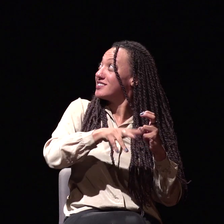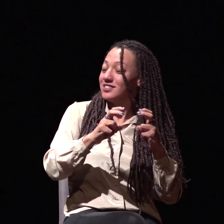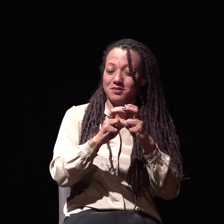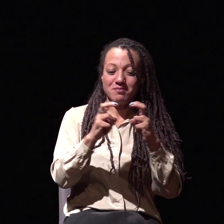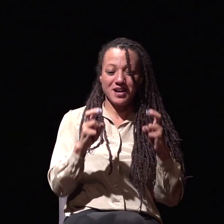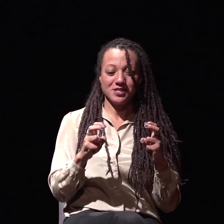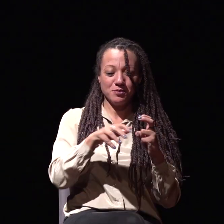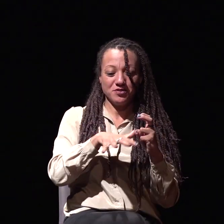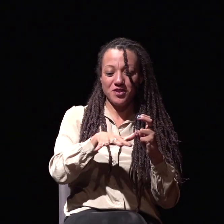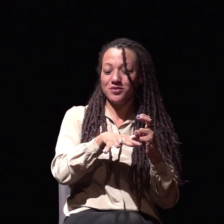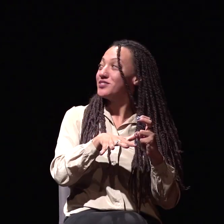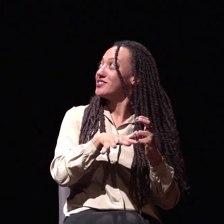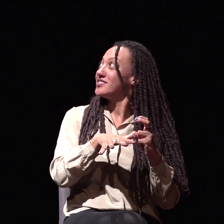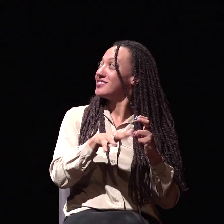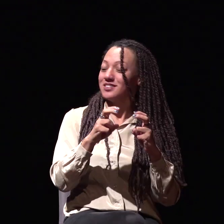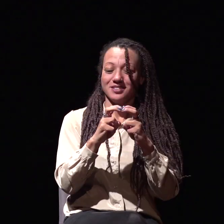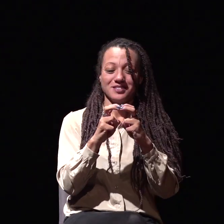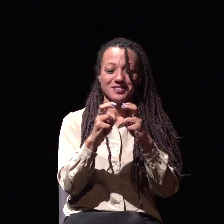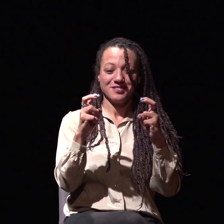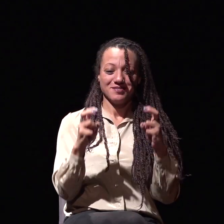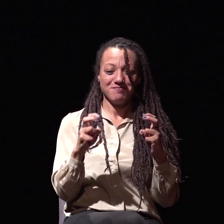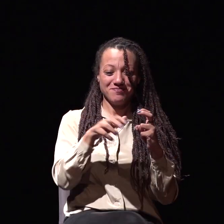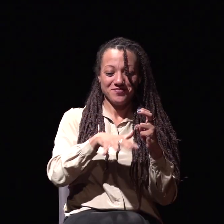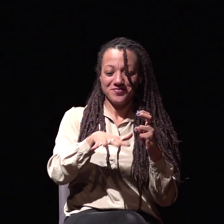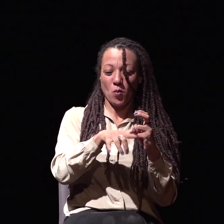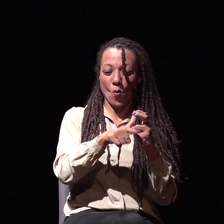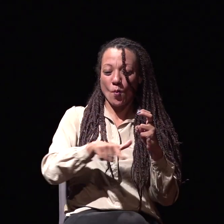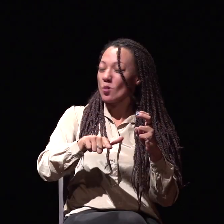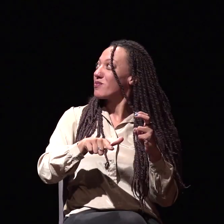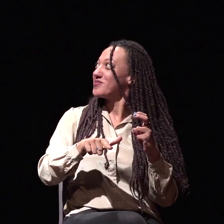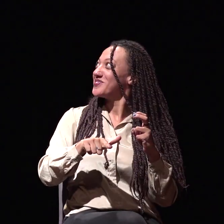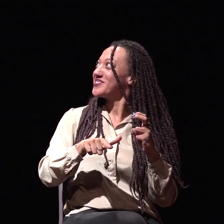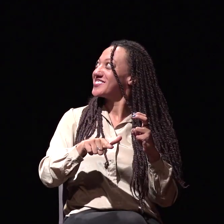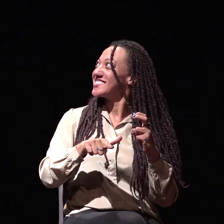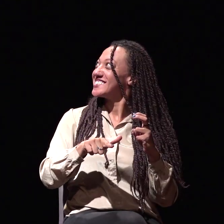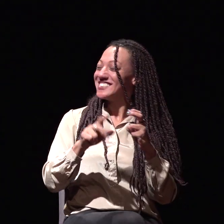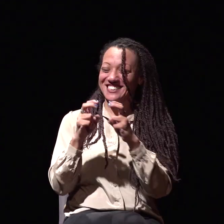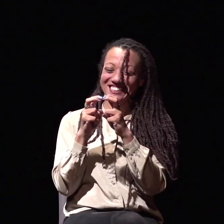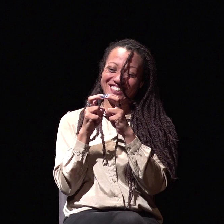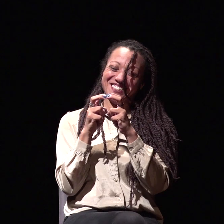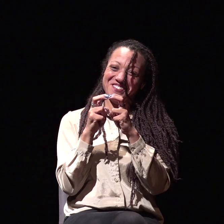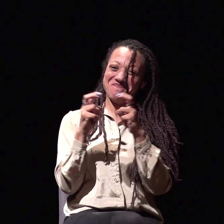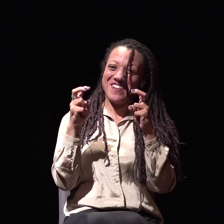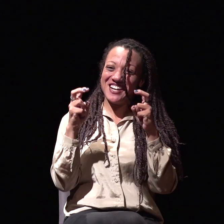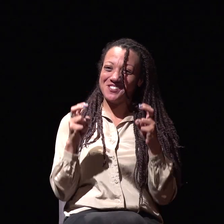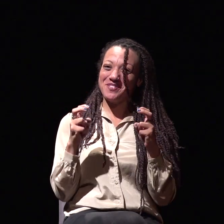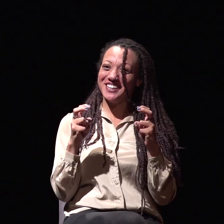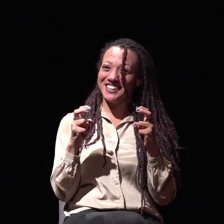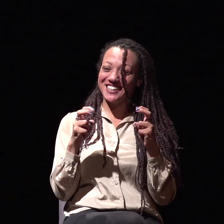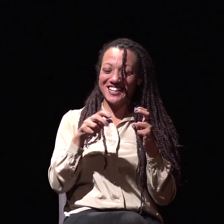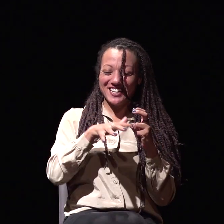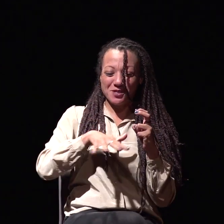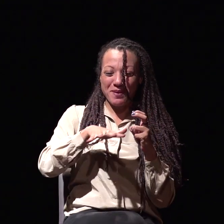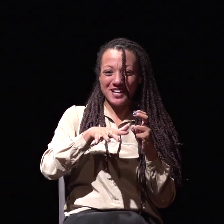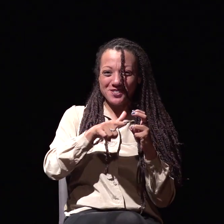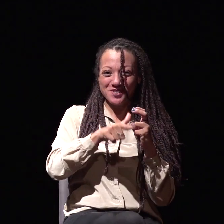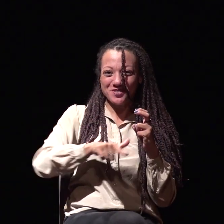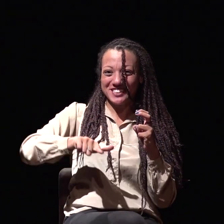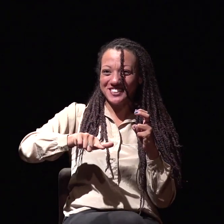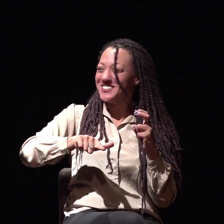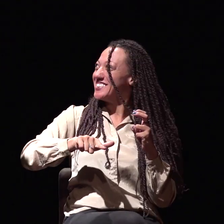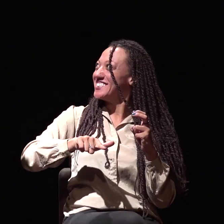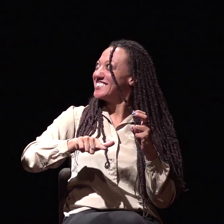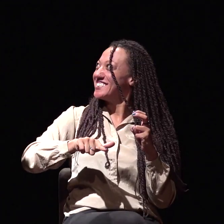fala, então, o vão, o espaço vazio do vão do MASP? Faça de novo, por favor. MASP,